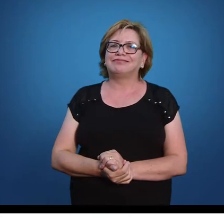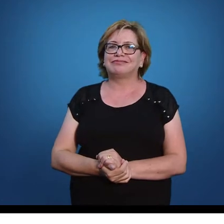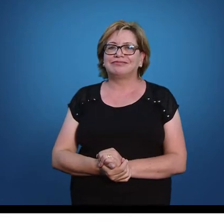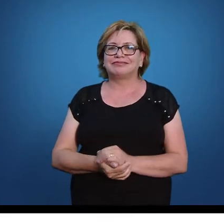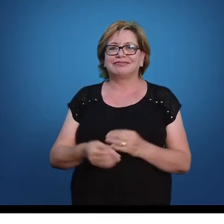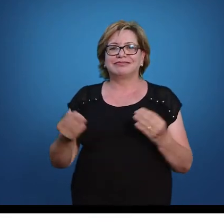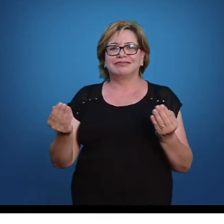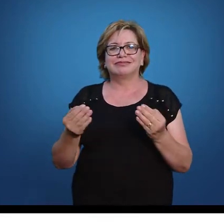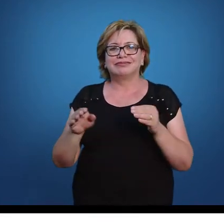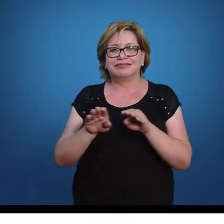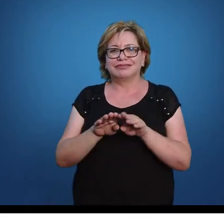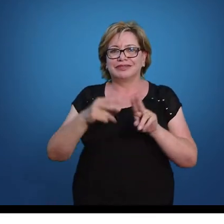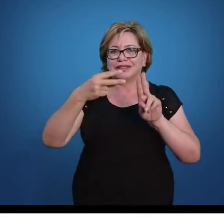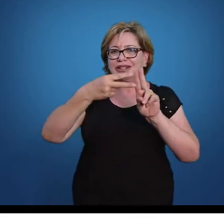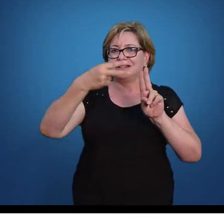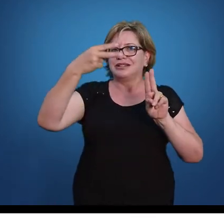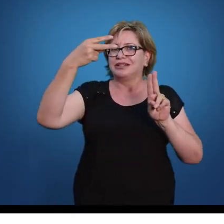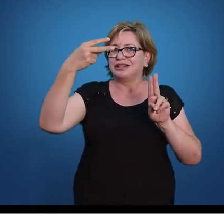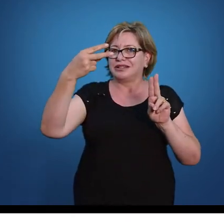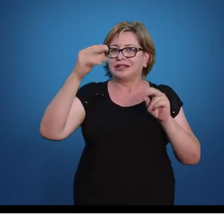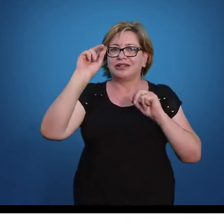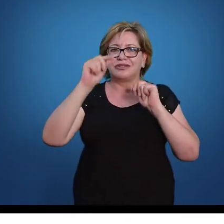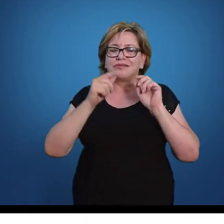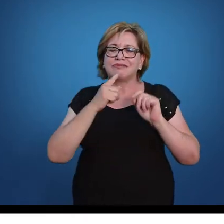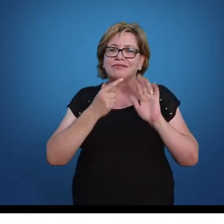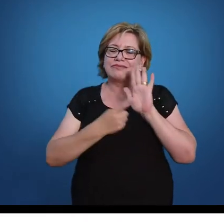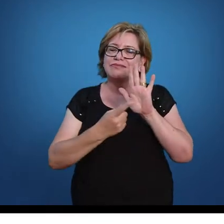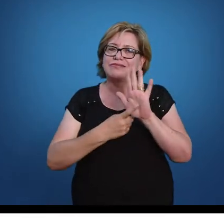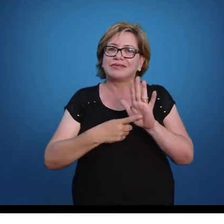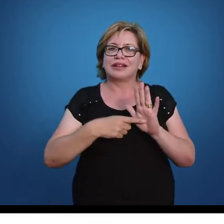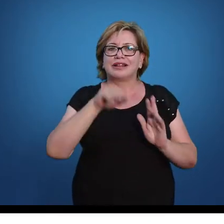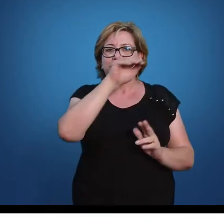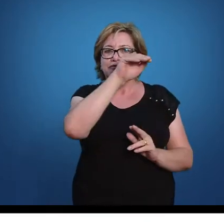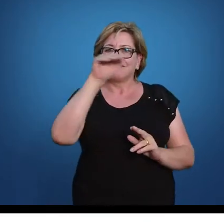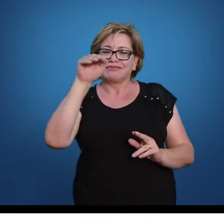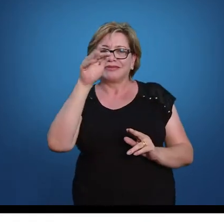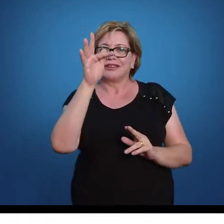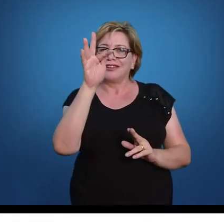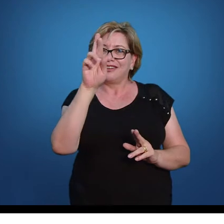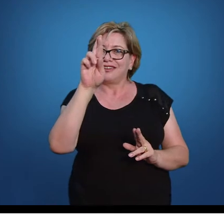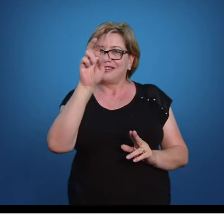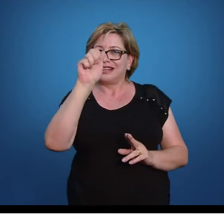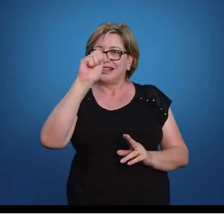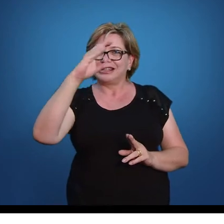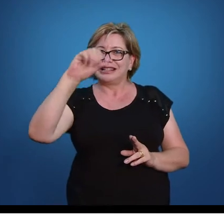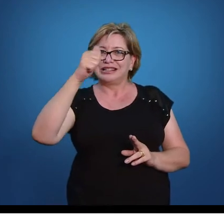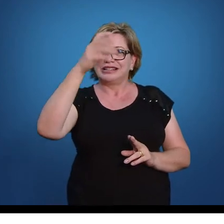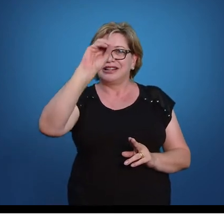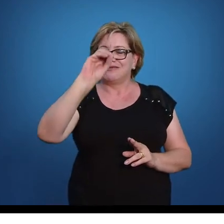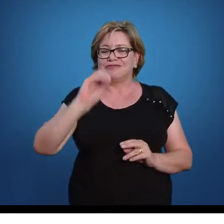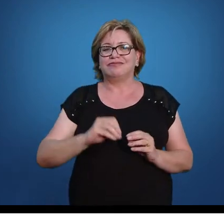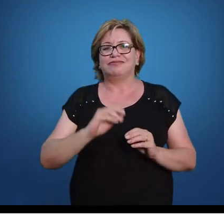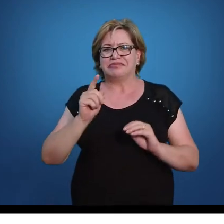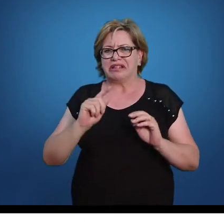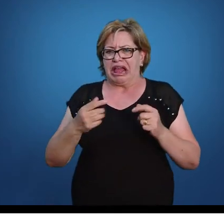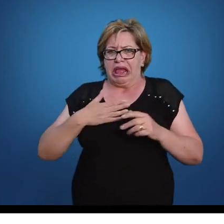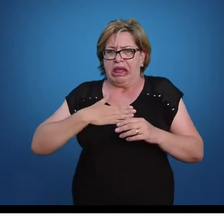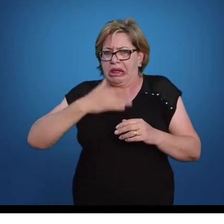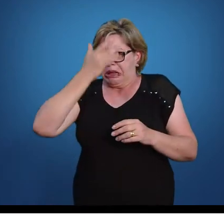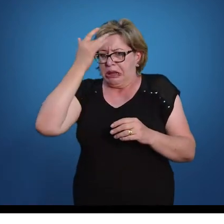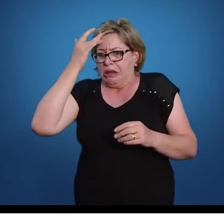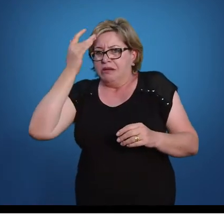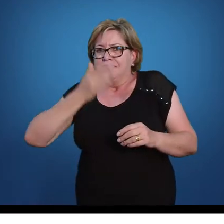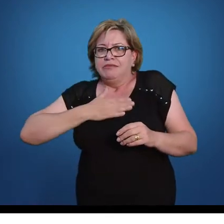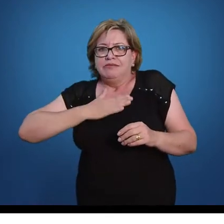Então, ainda na unidade 2, agora a gente vai ver um exemplo de frações. Então, geralmente as pessoas fogem um pouco das frações, não é os números que são